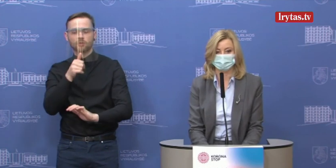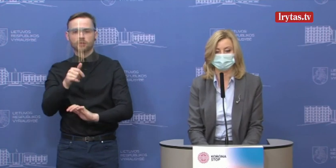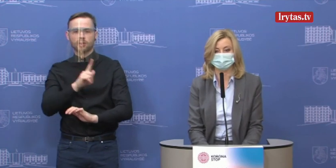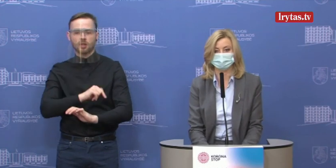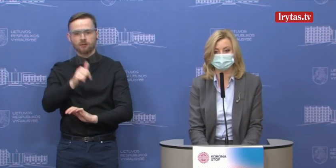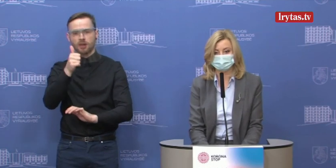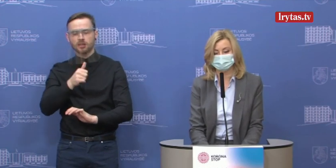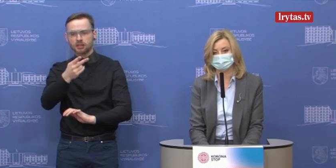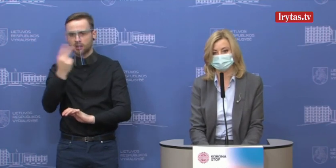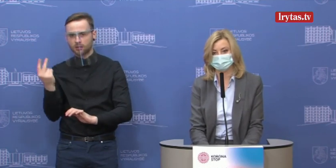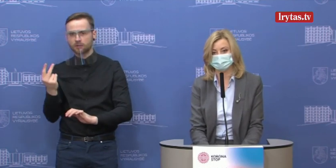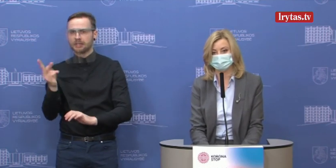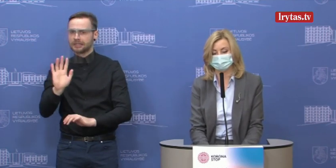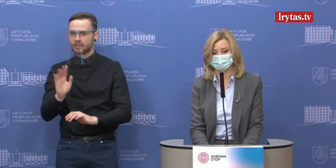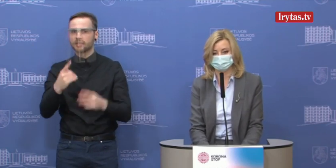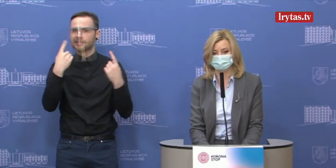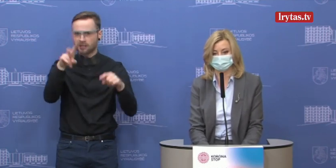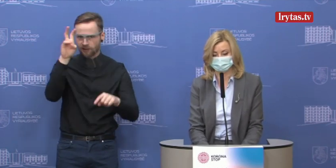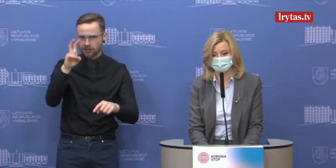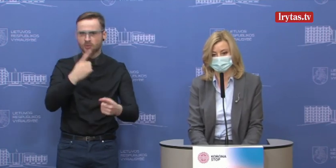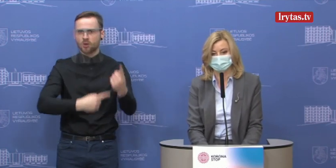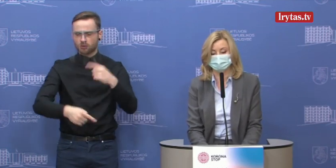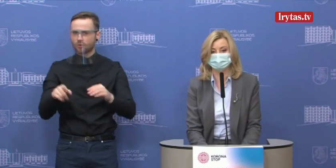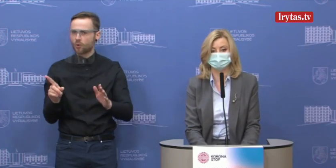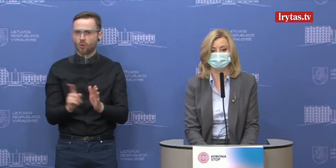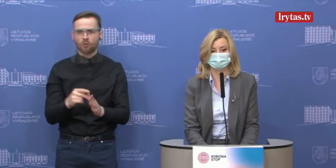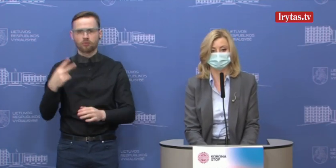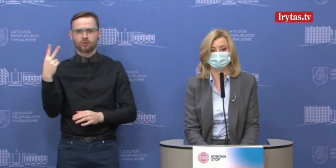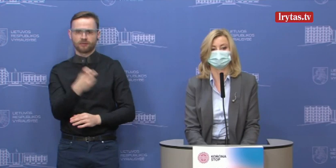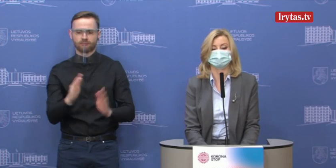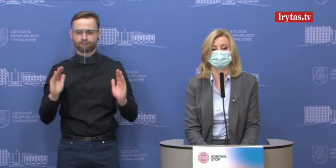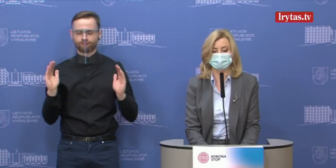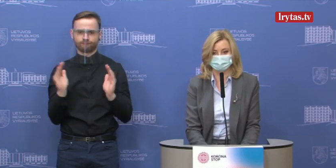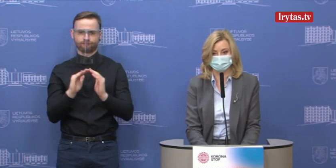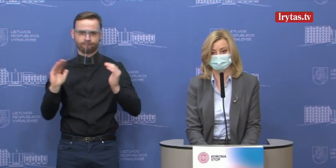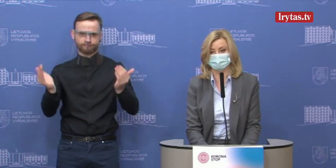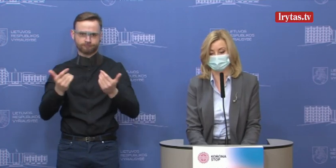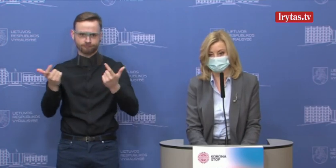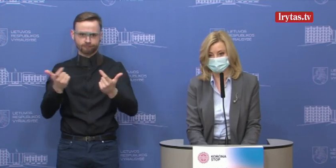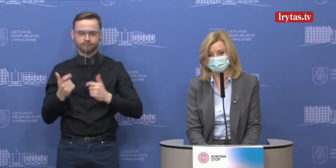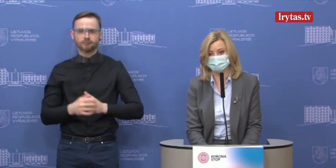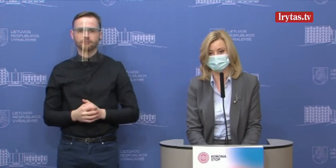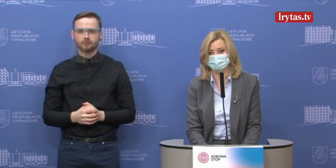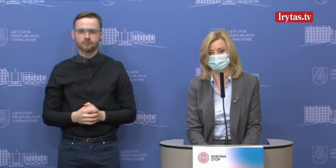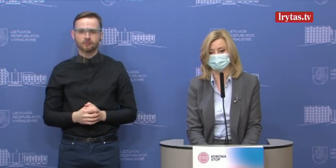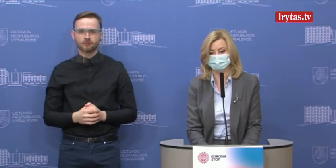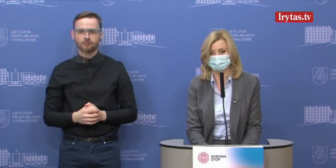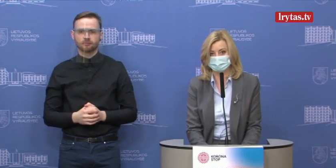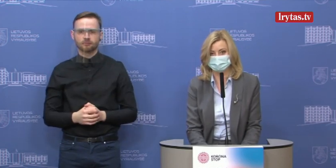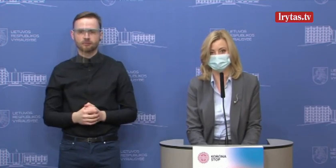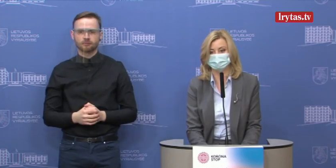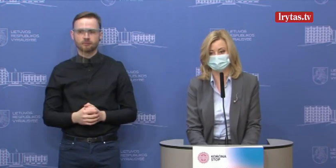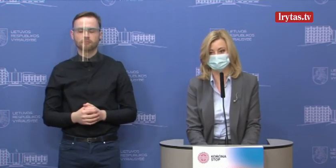kas reguliavimas nepasikeitė ir išlieka toks pats. Jeigu jūs vykstate iš Latvijos arba Estijos, tai